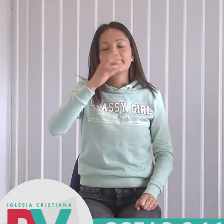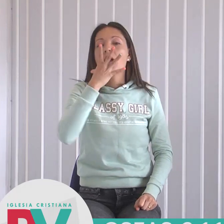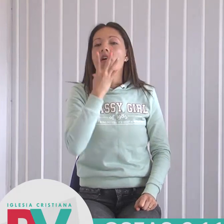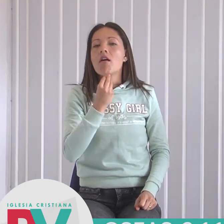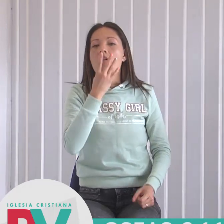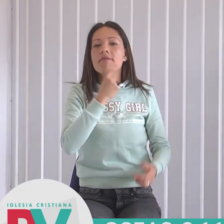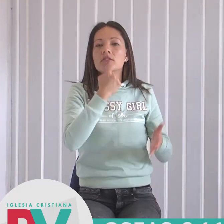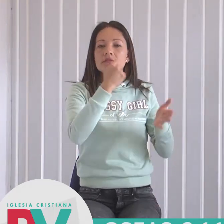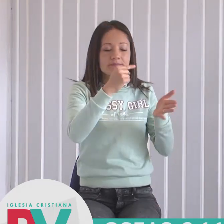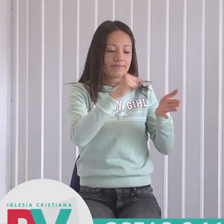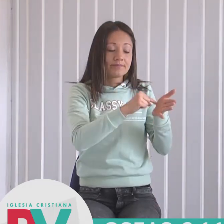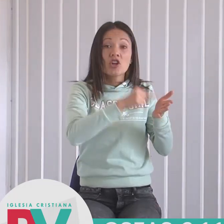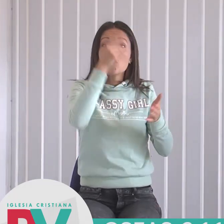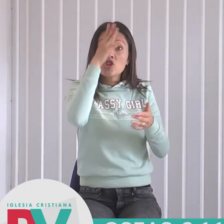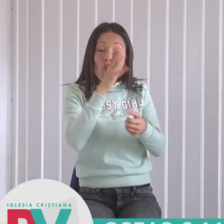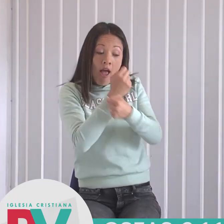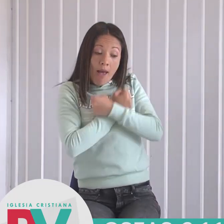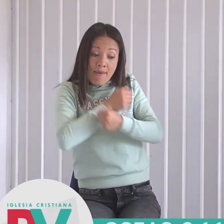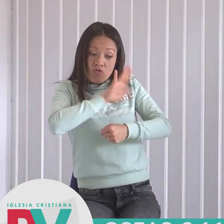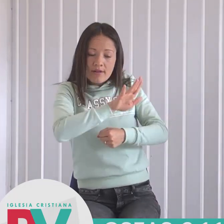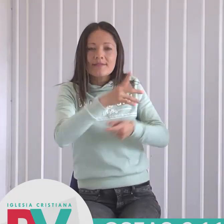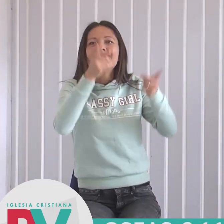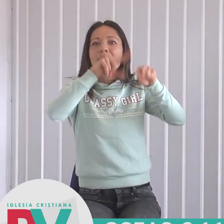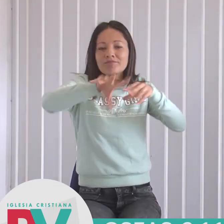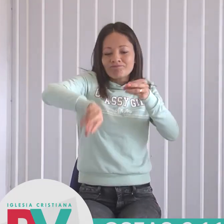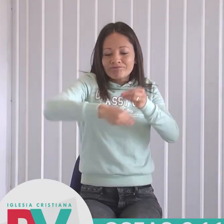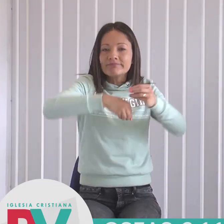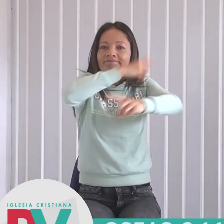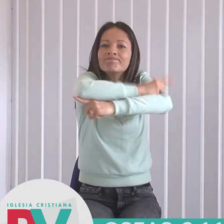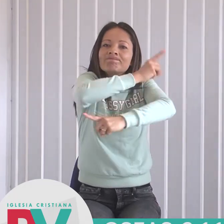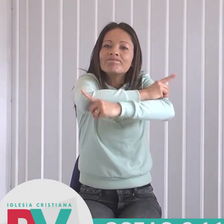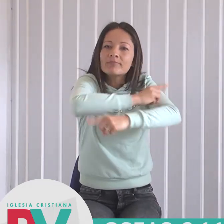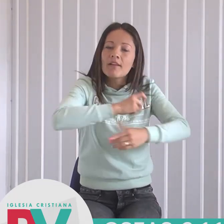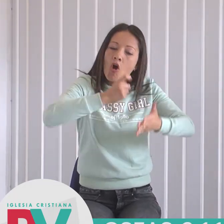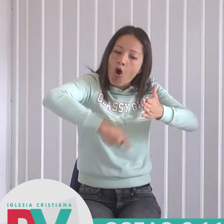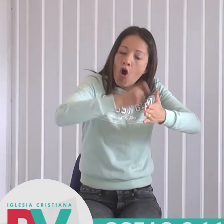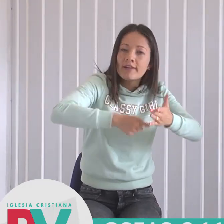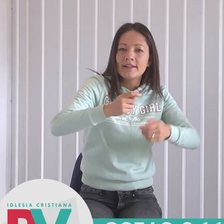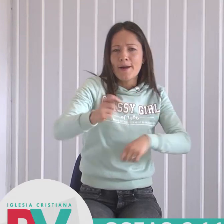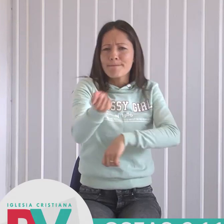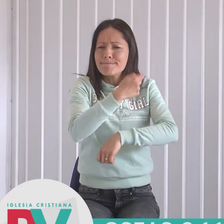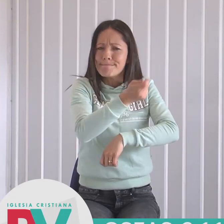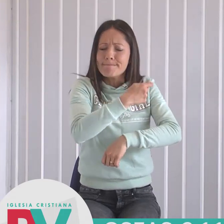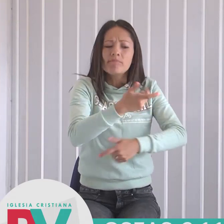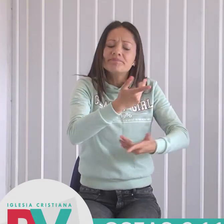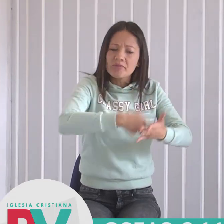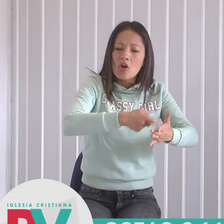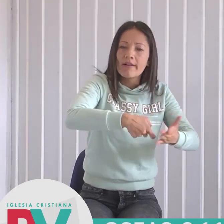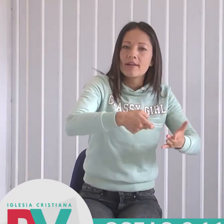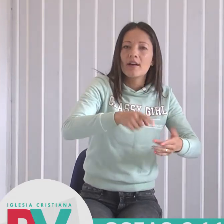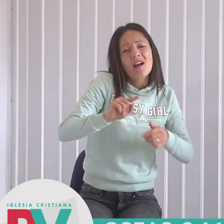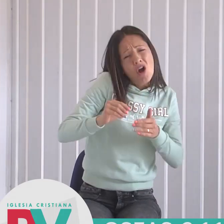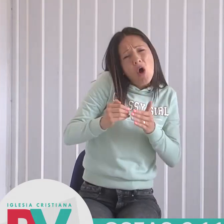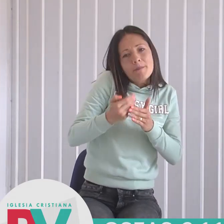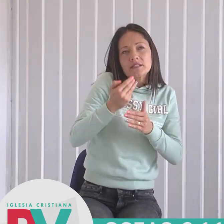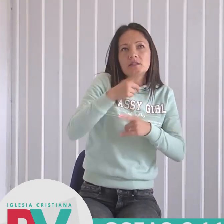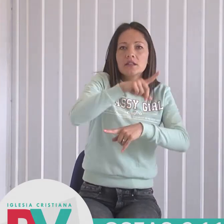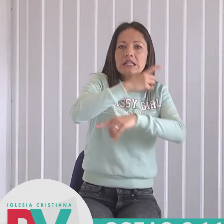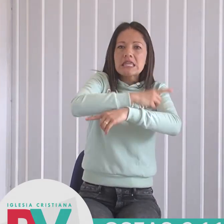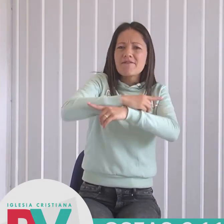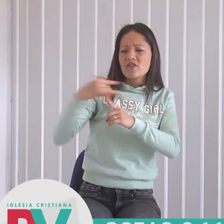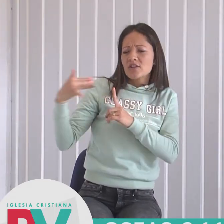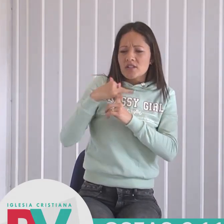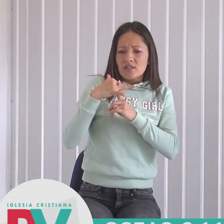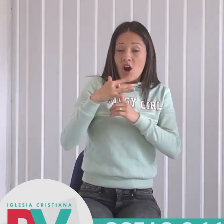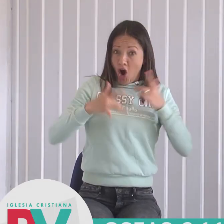dice que Dios al que ama, disciplina y azota. Y que al principio eso no